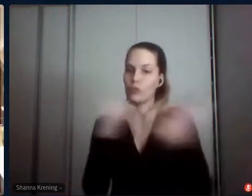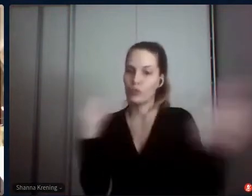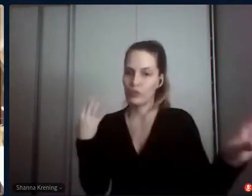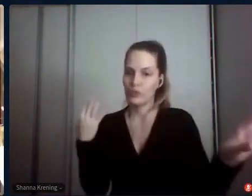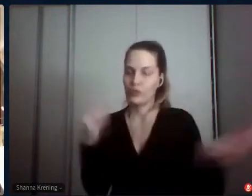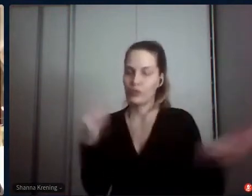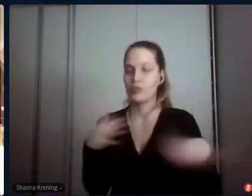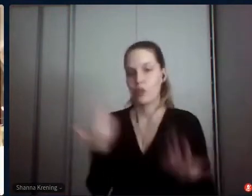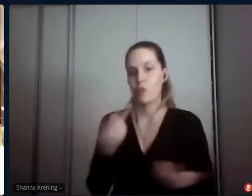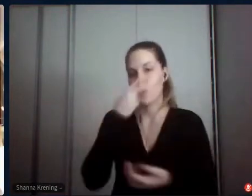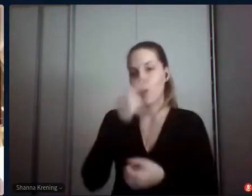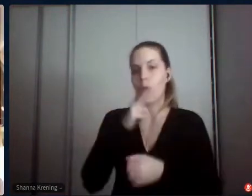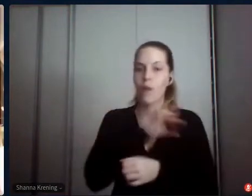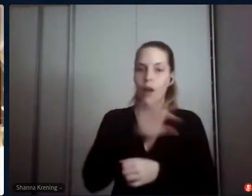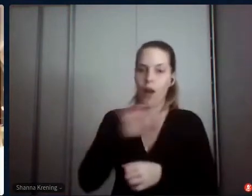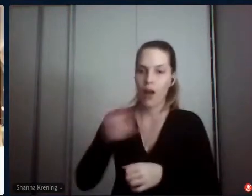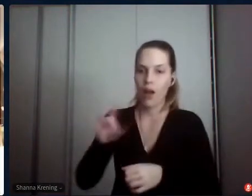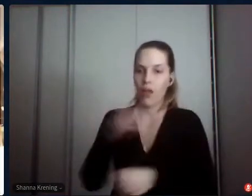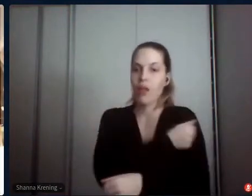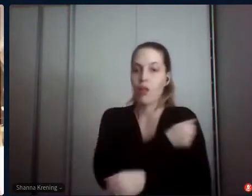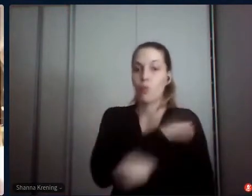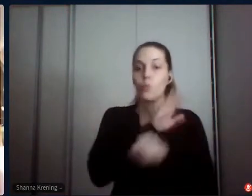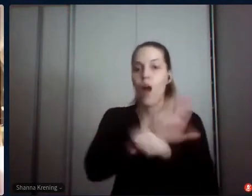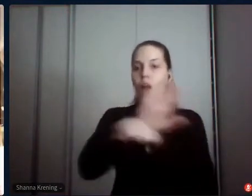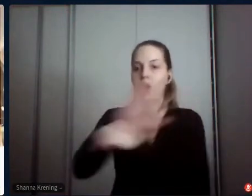acho que isso é uma questão